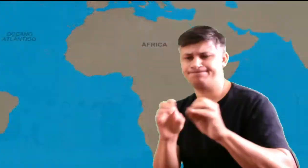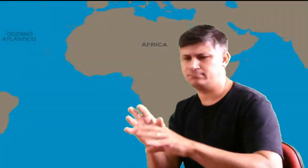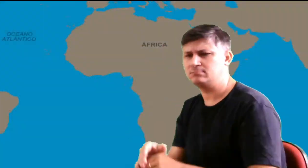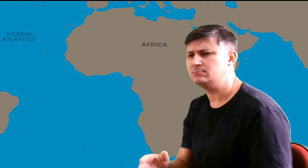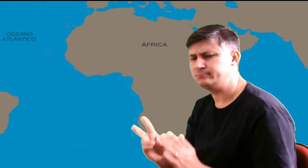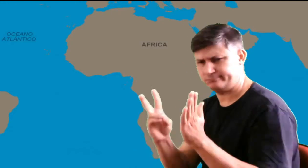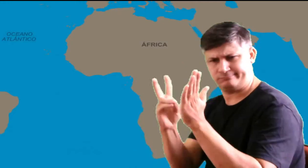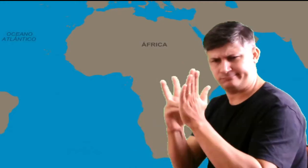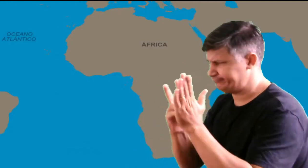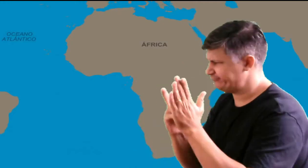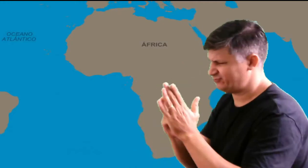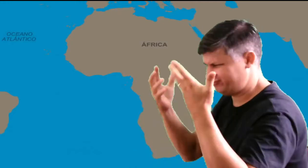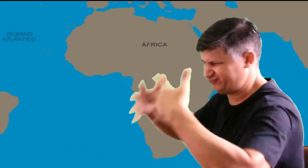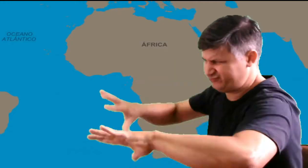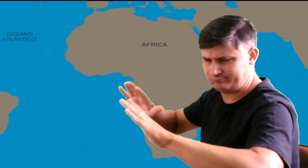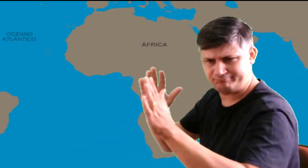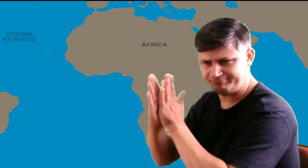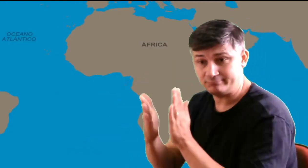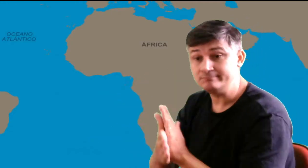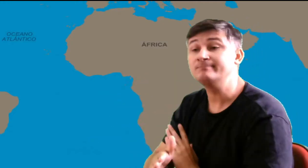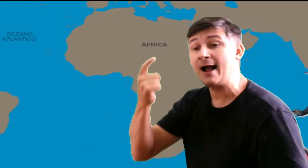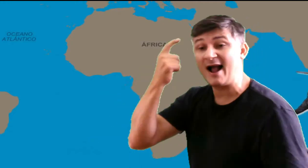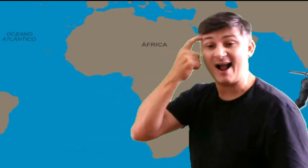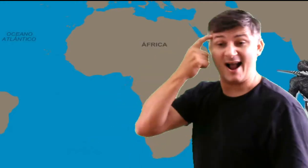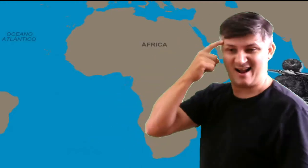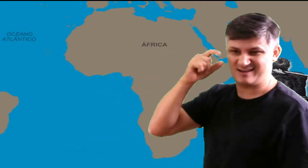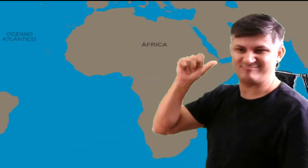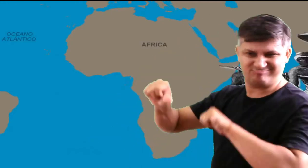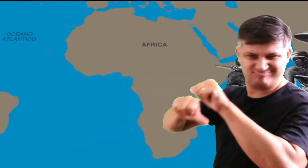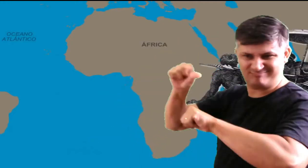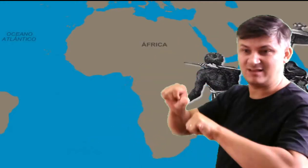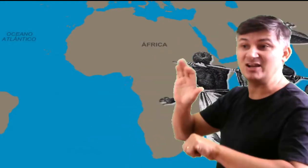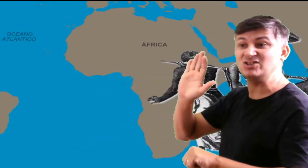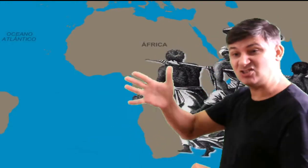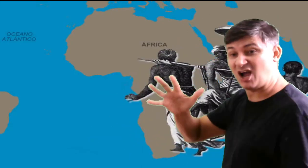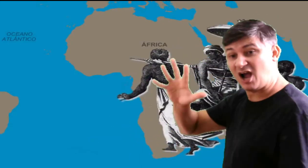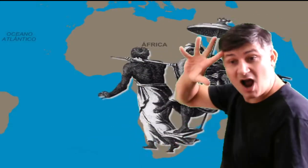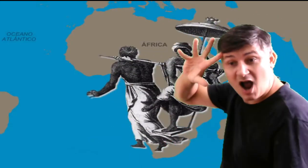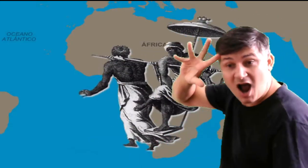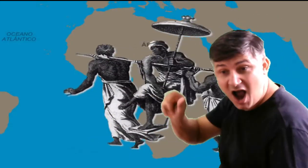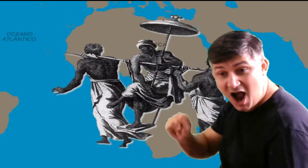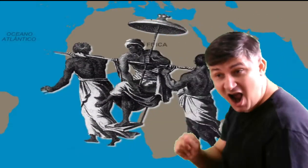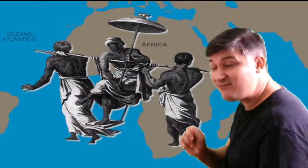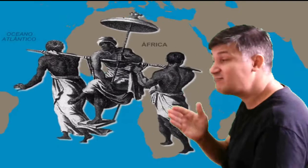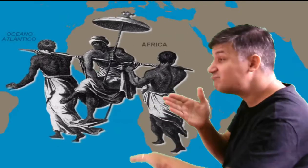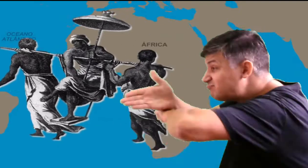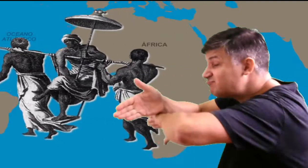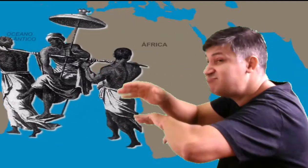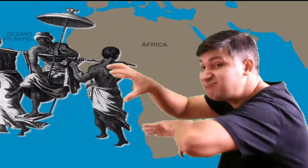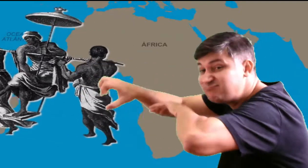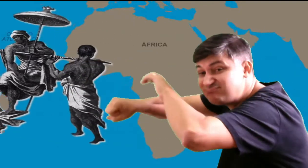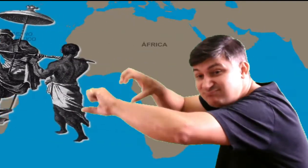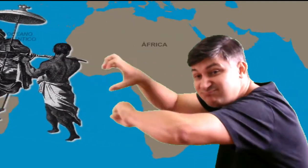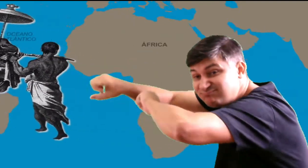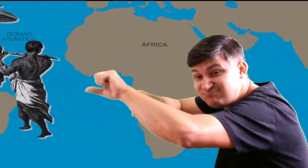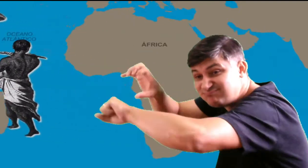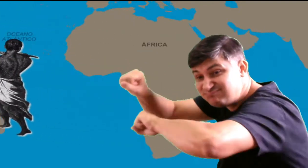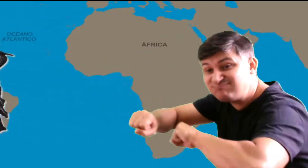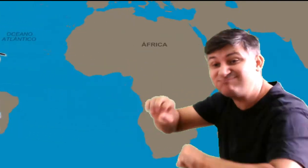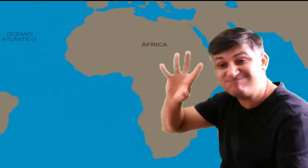trazer trabalhadores da África, onde a escravidão existia havia longo tempo. O principal motivo por trás dessa decisão